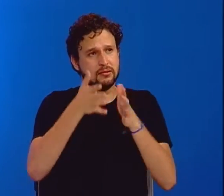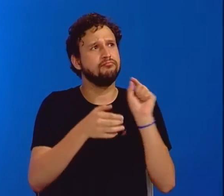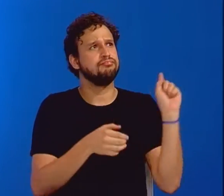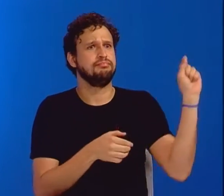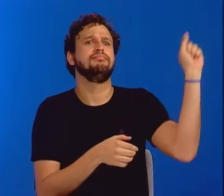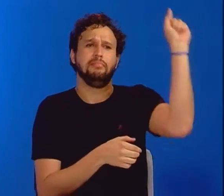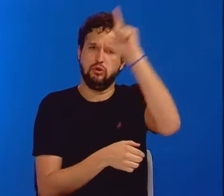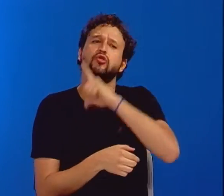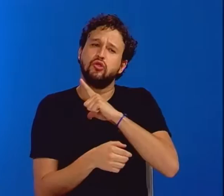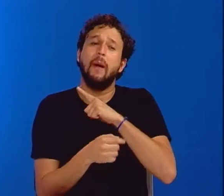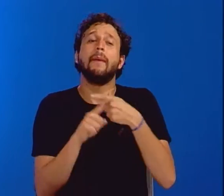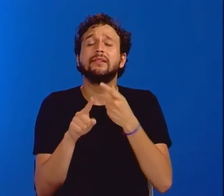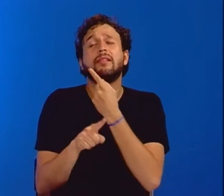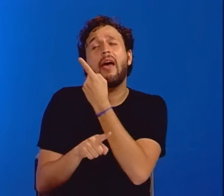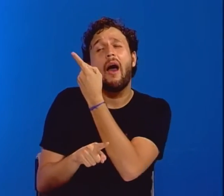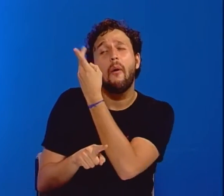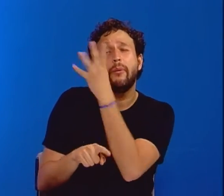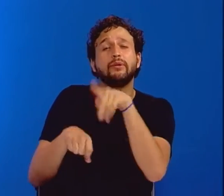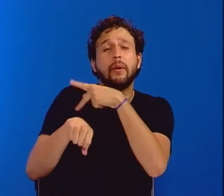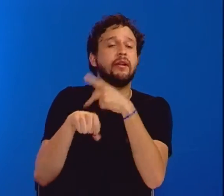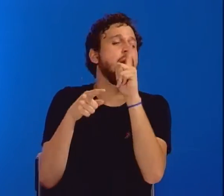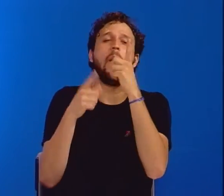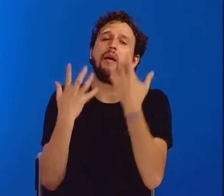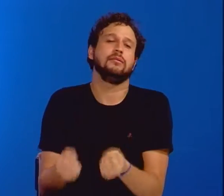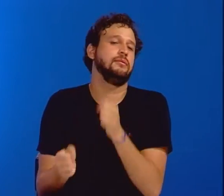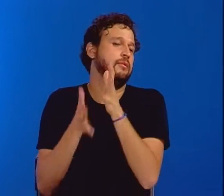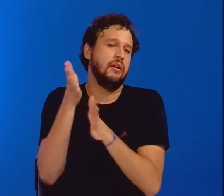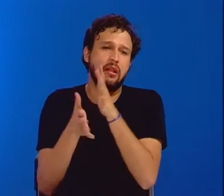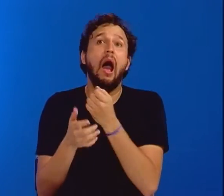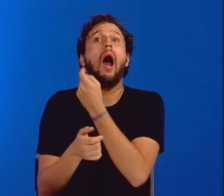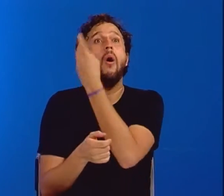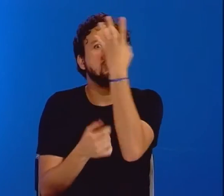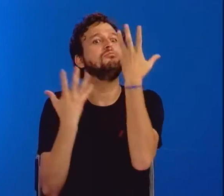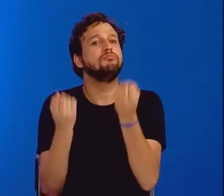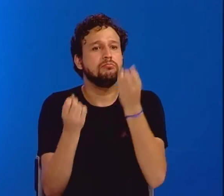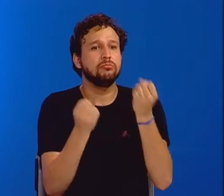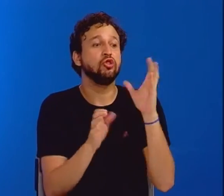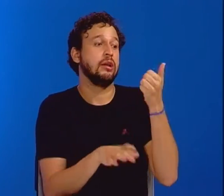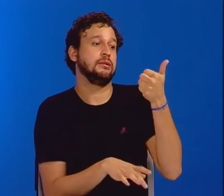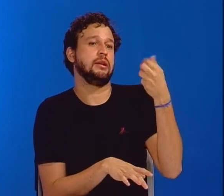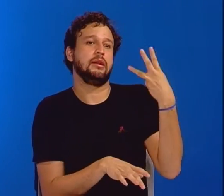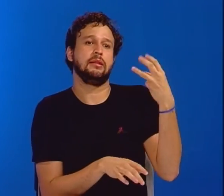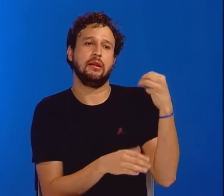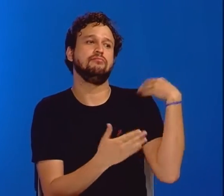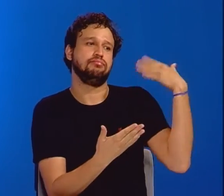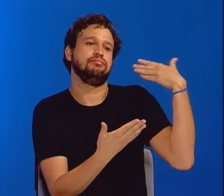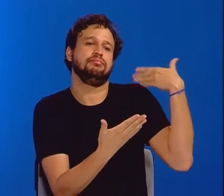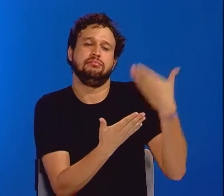tem 132 registros, né, de língua de sinais. Tem alguns países que ainda não aceitaram a língua de